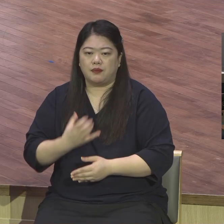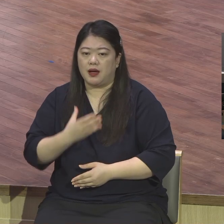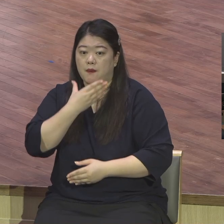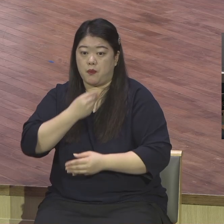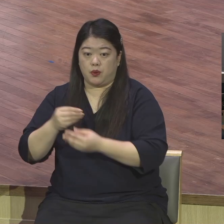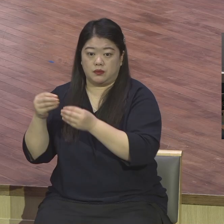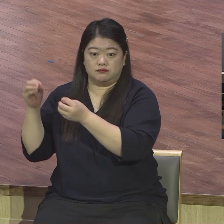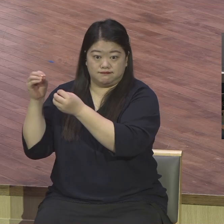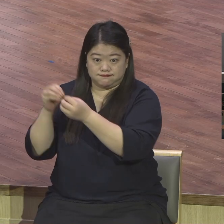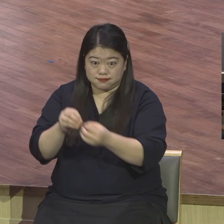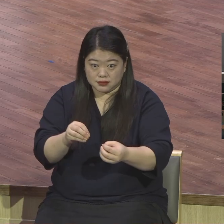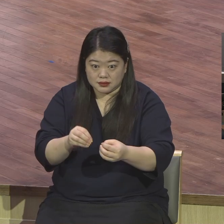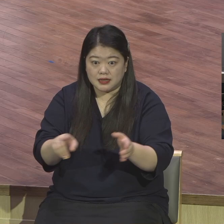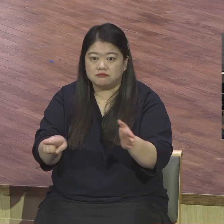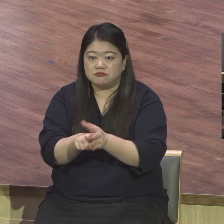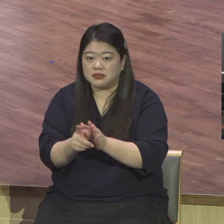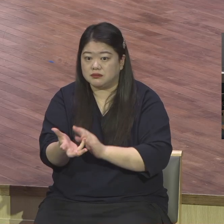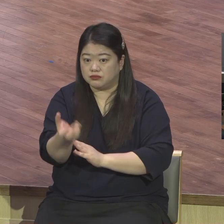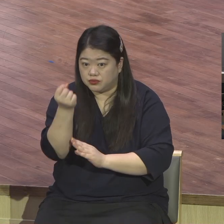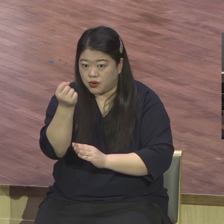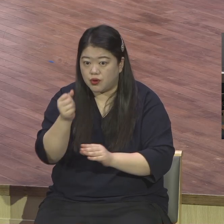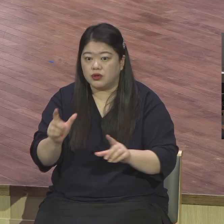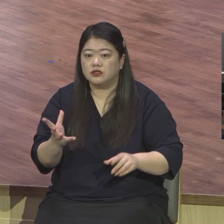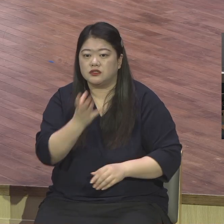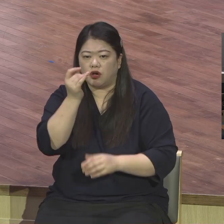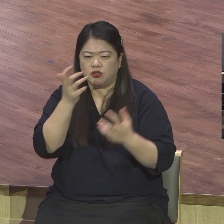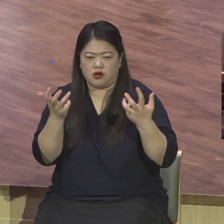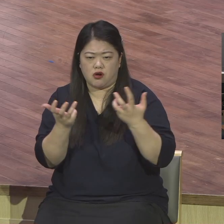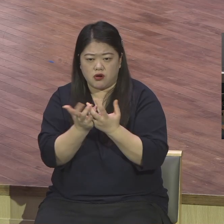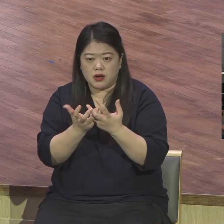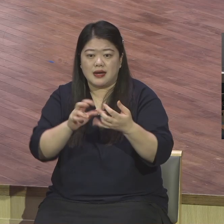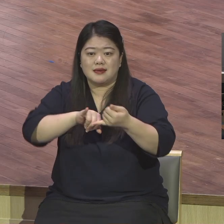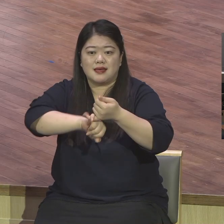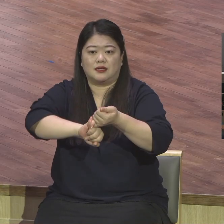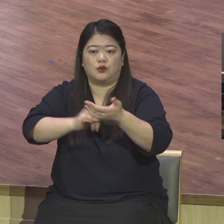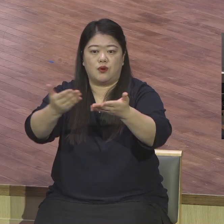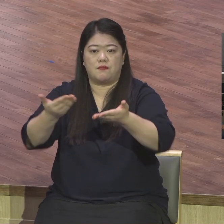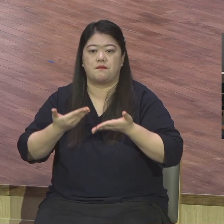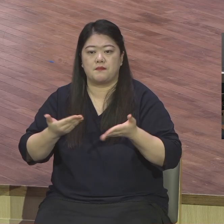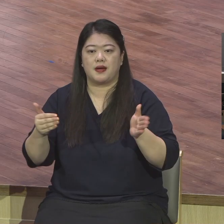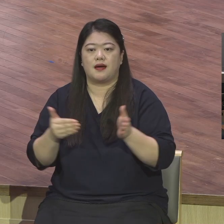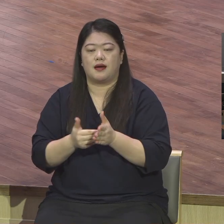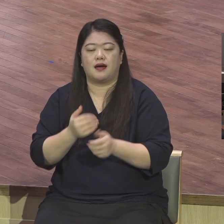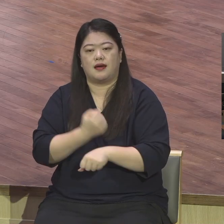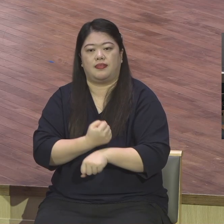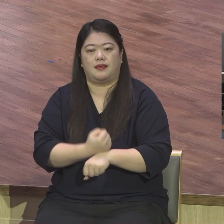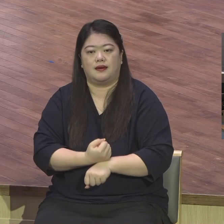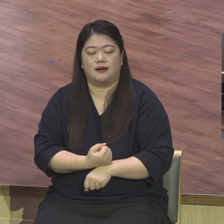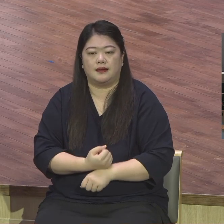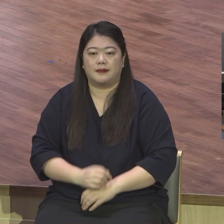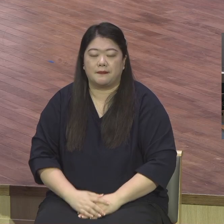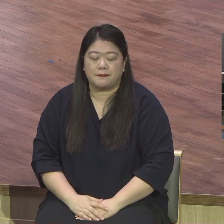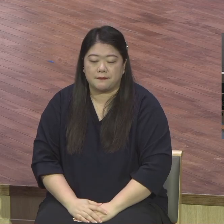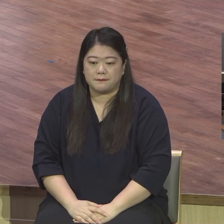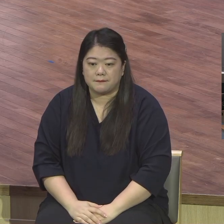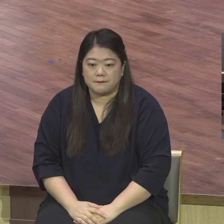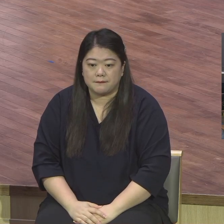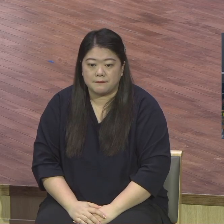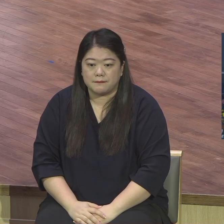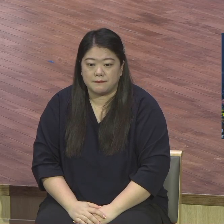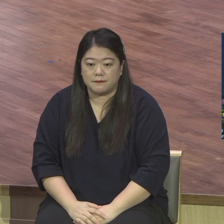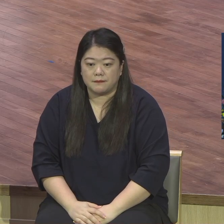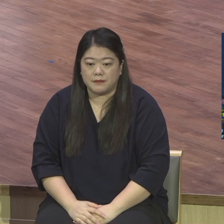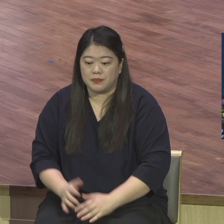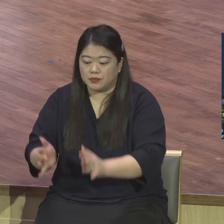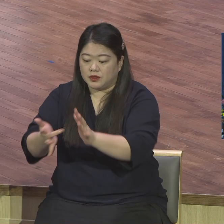우리로 하여금 믿음으로 말미암아 성령의 약속을 받게 하려 함이라. 예수